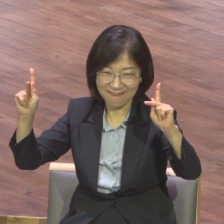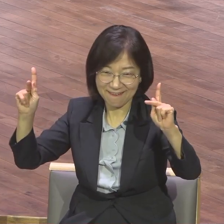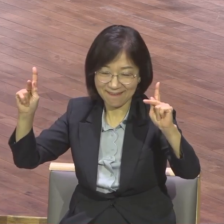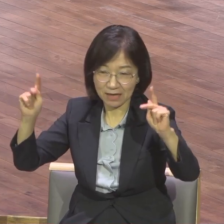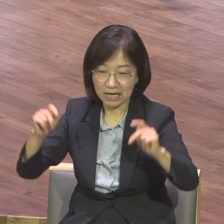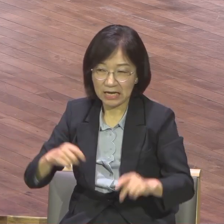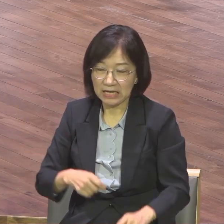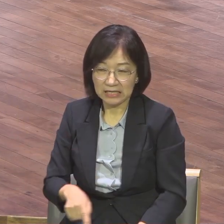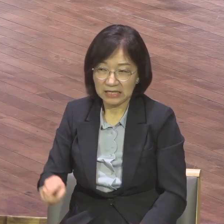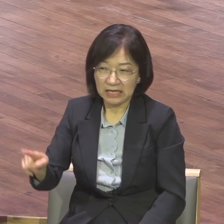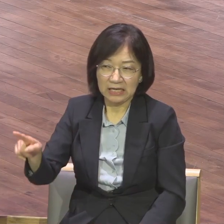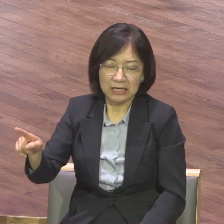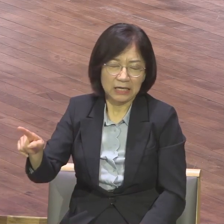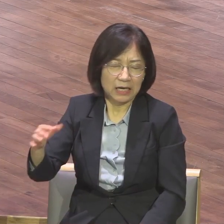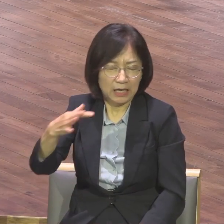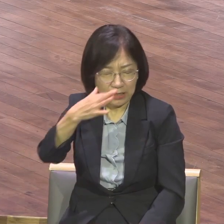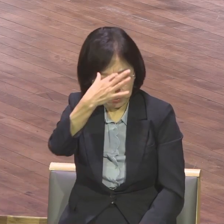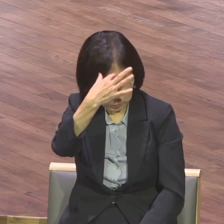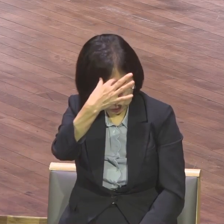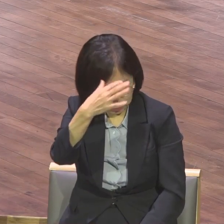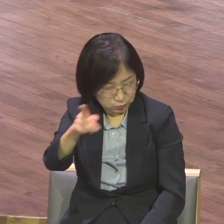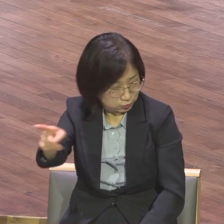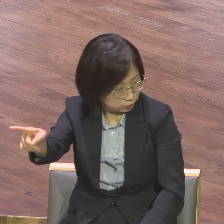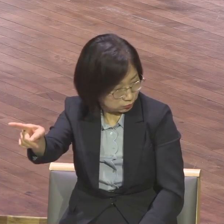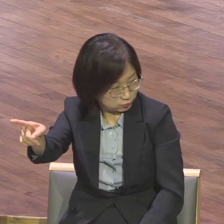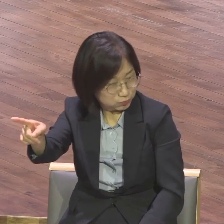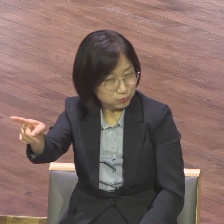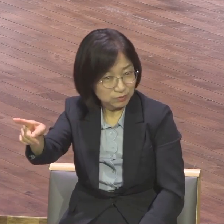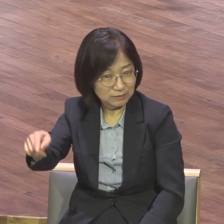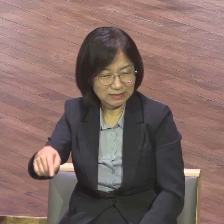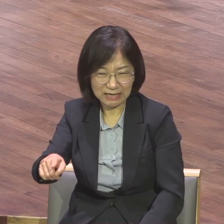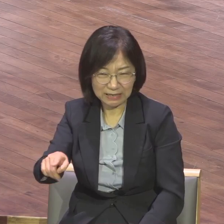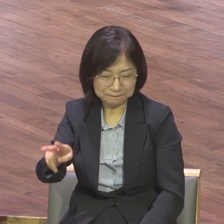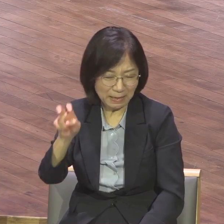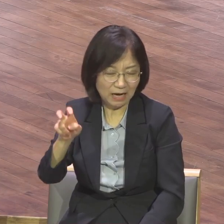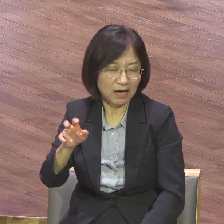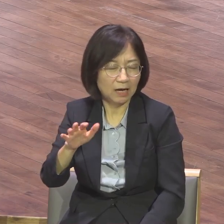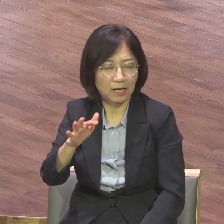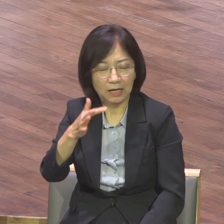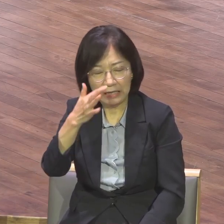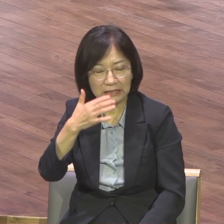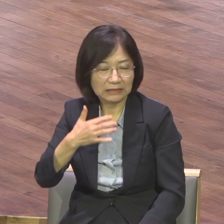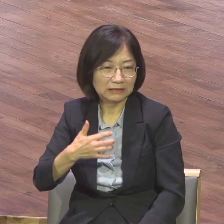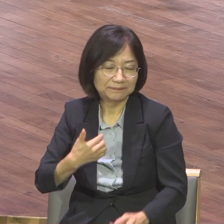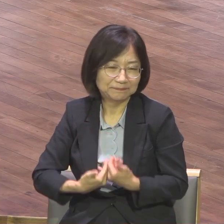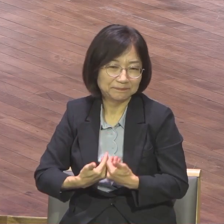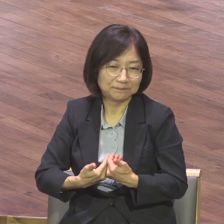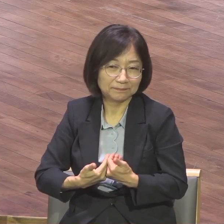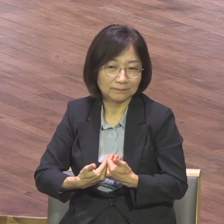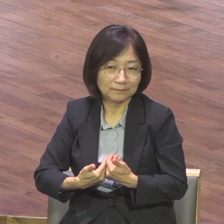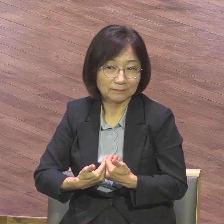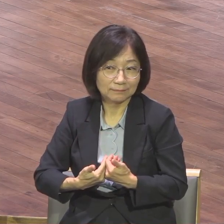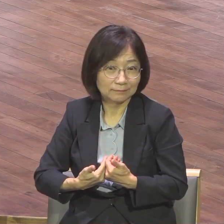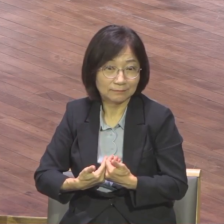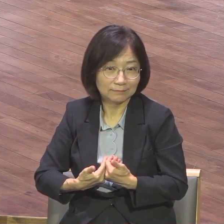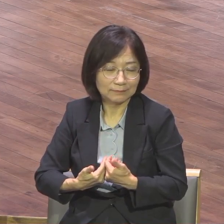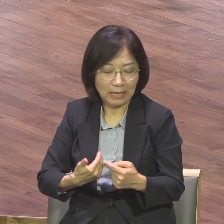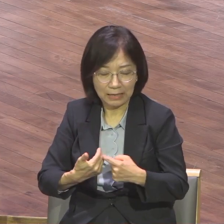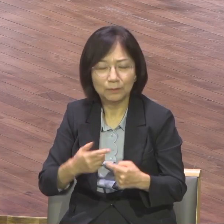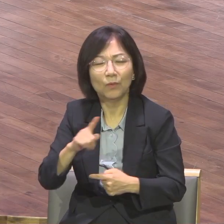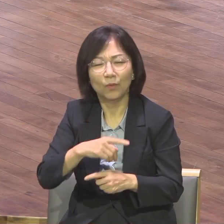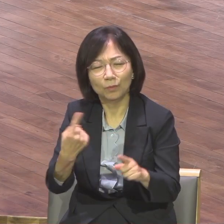나 저 인간 저거 다 이해 안 돼. 나 저 사람 도저히 내가 못 보겠어. 그거 다 치유받아야